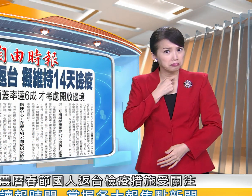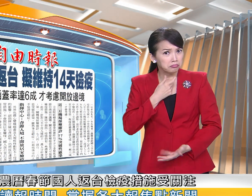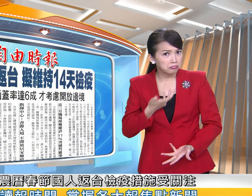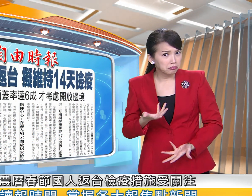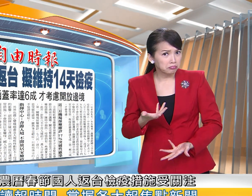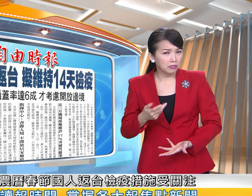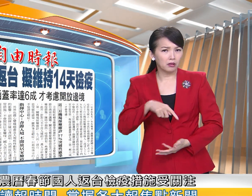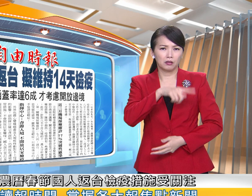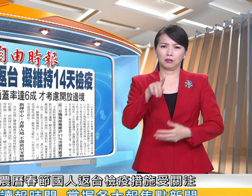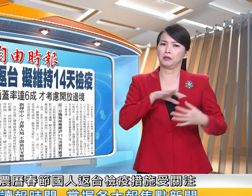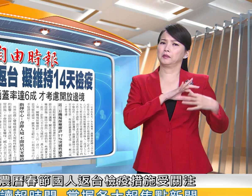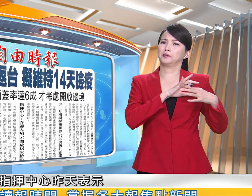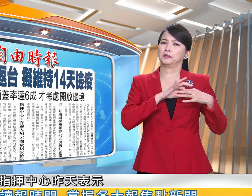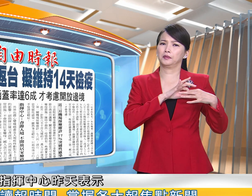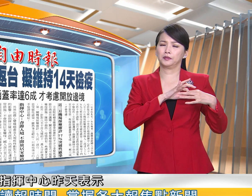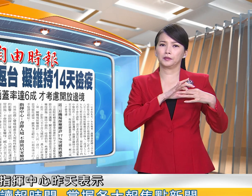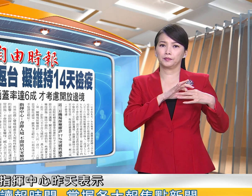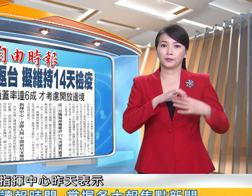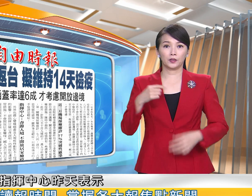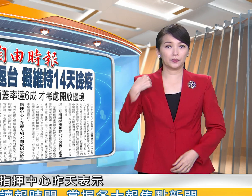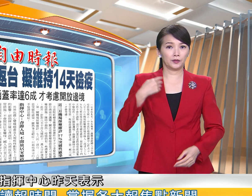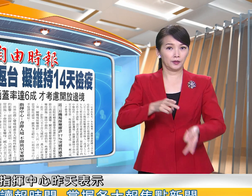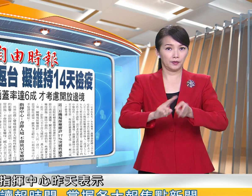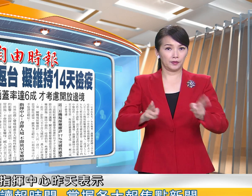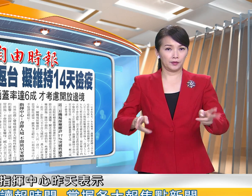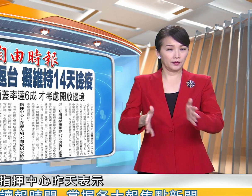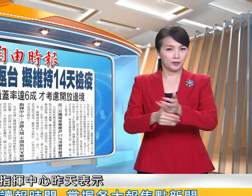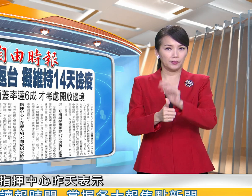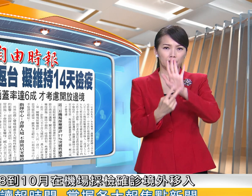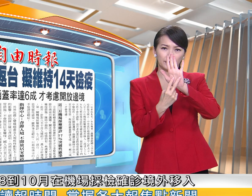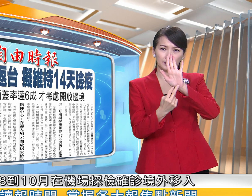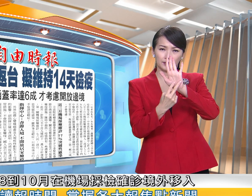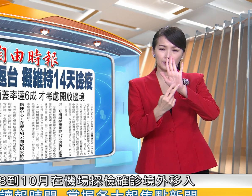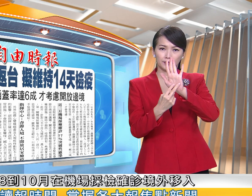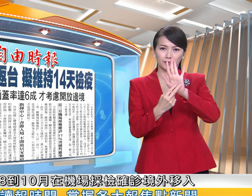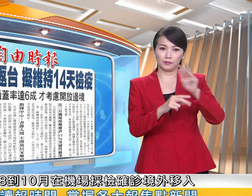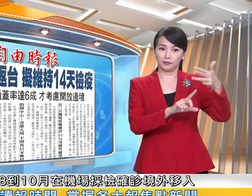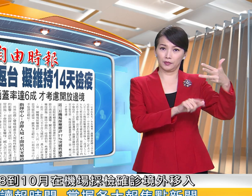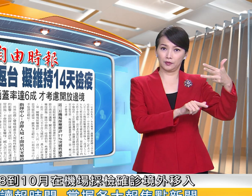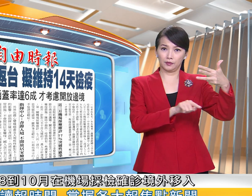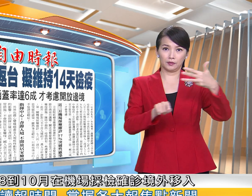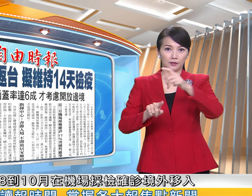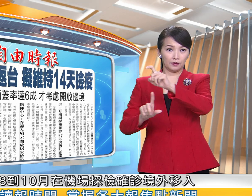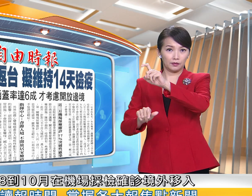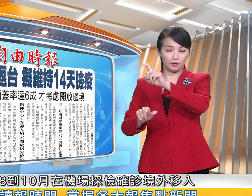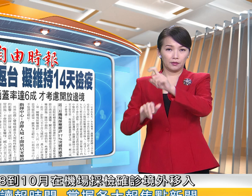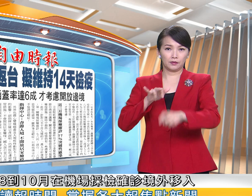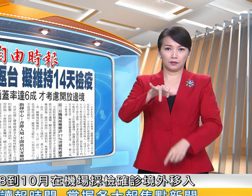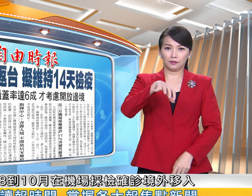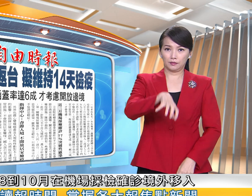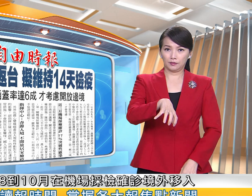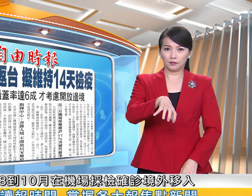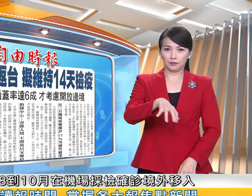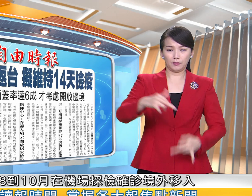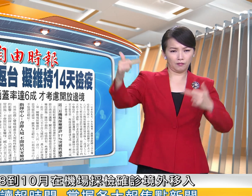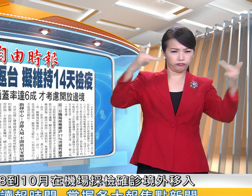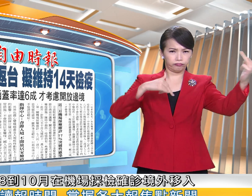受到关注。指挥中心昨天表示，8到10月在机场采检的确诊境外移